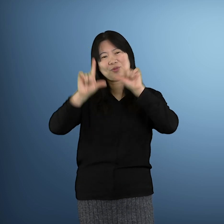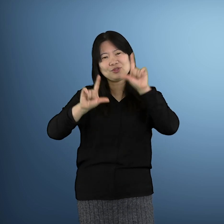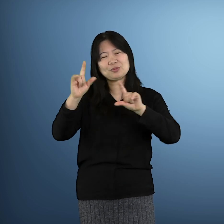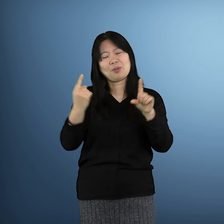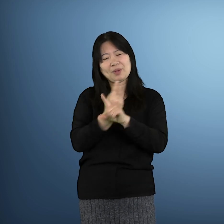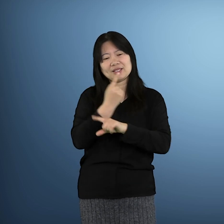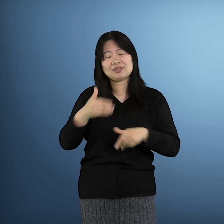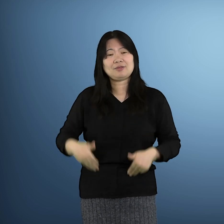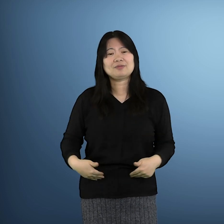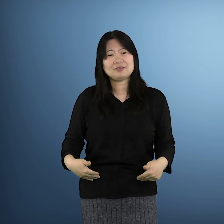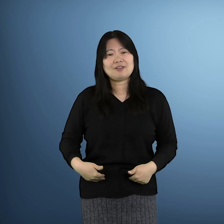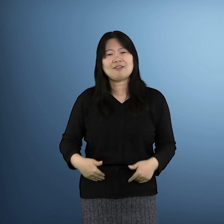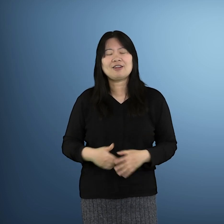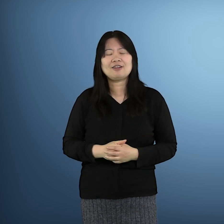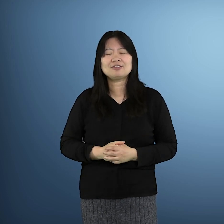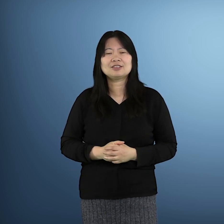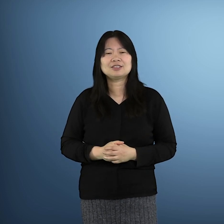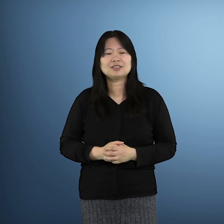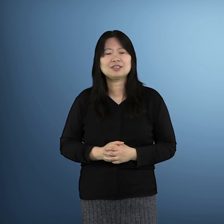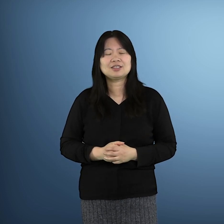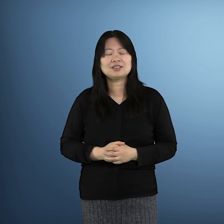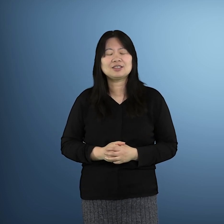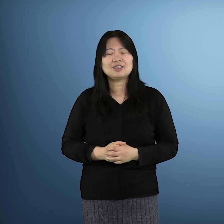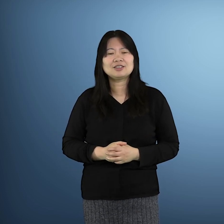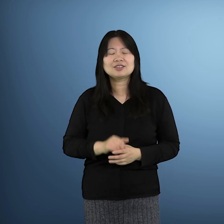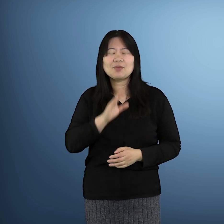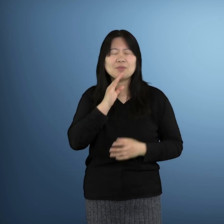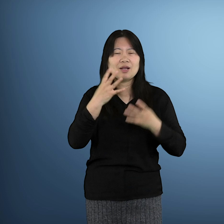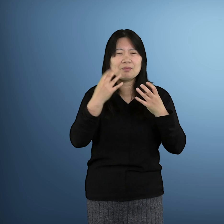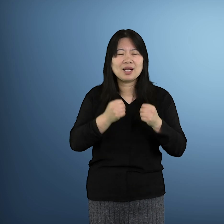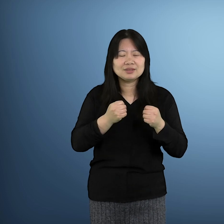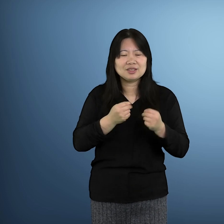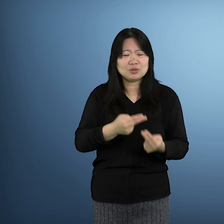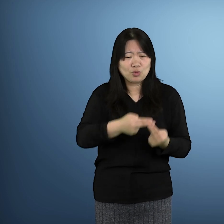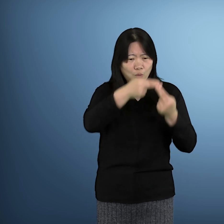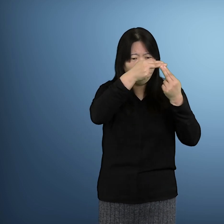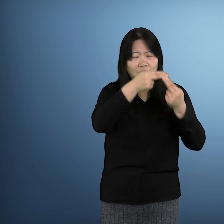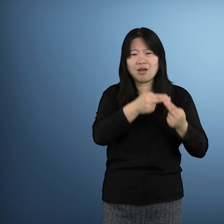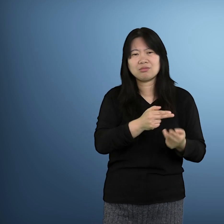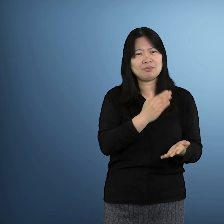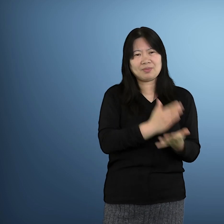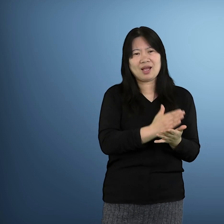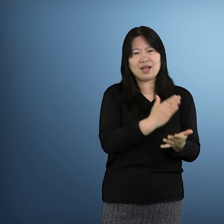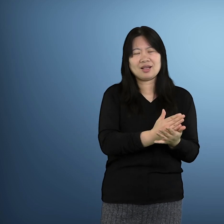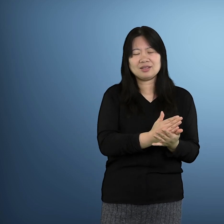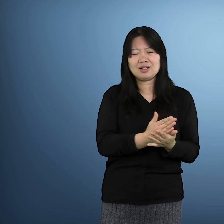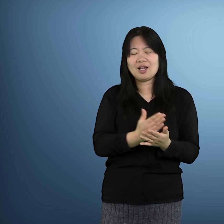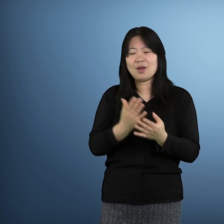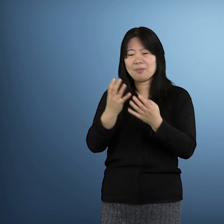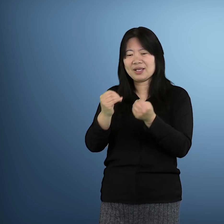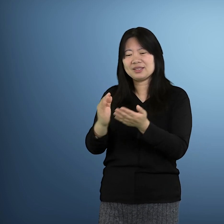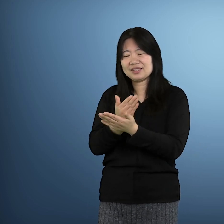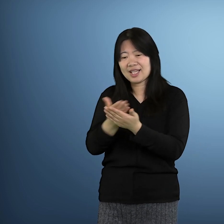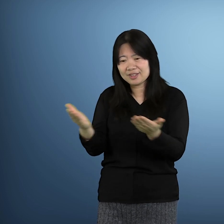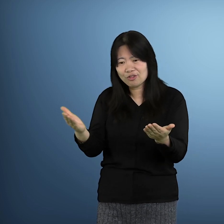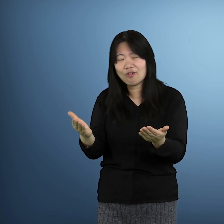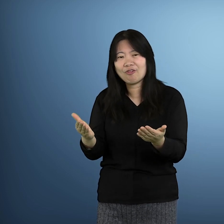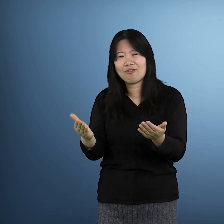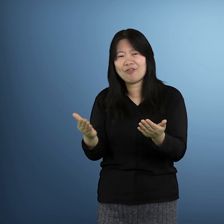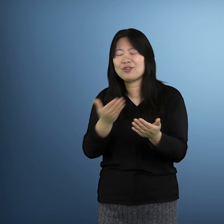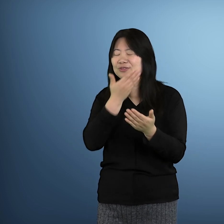돼요. 그러기 위해서는 얼마나 많이 모으느냐가 아니라 얼마나 많이